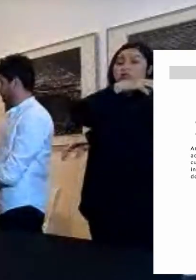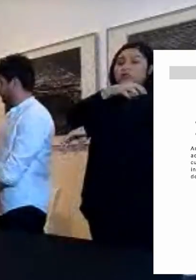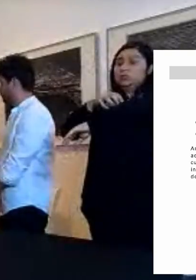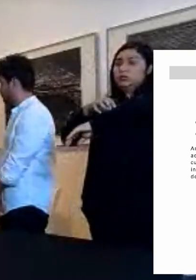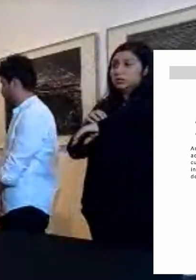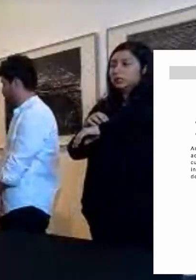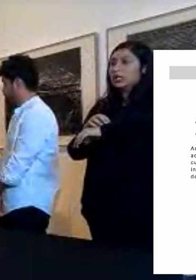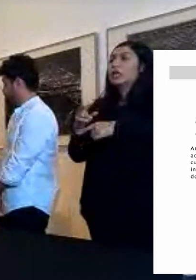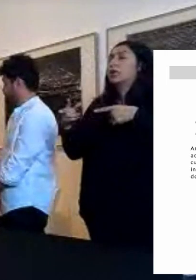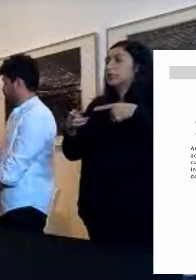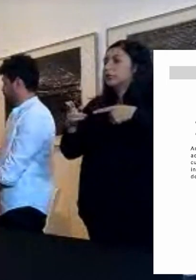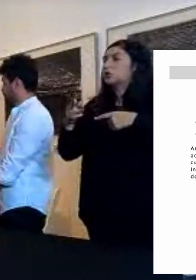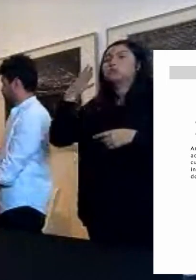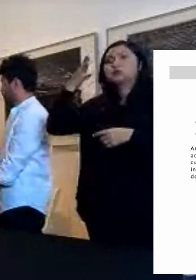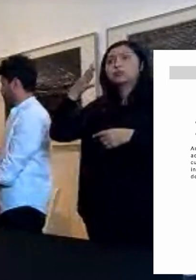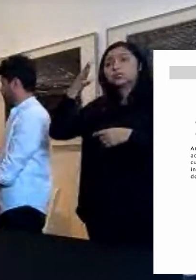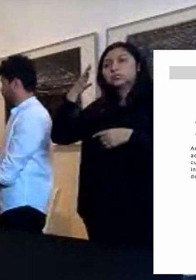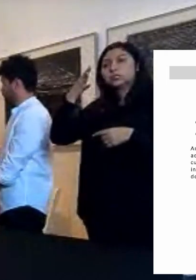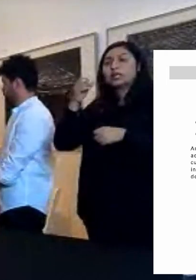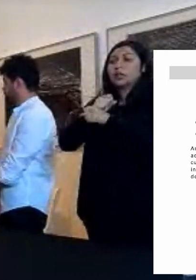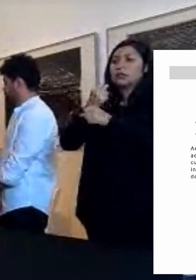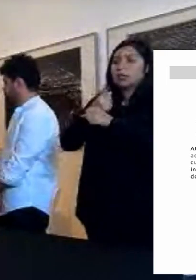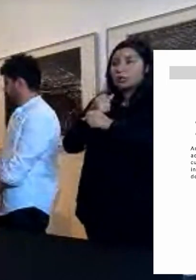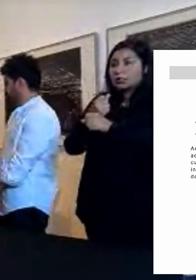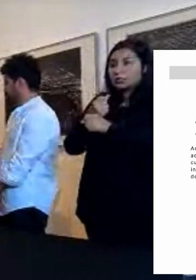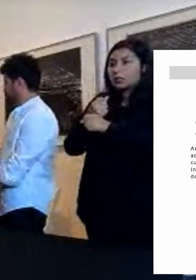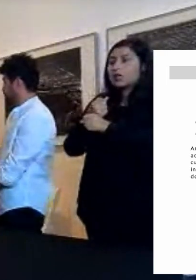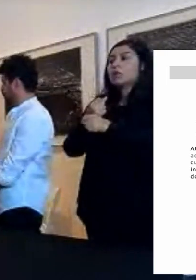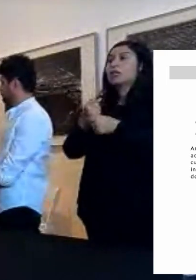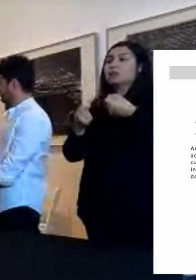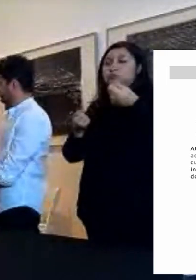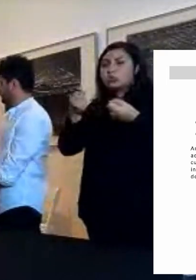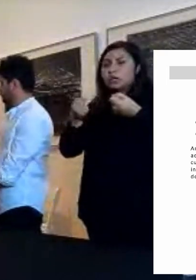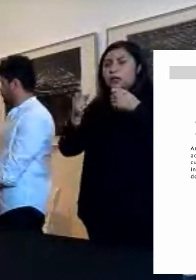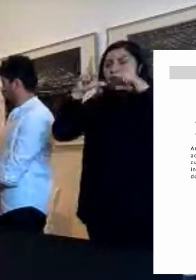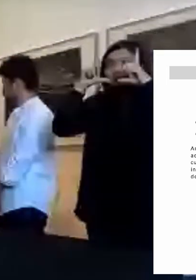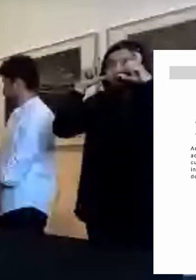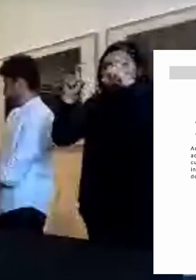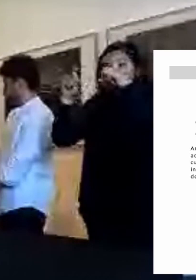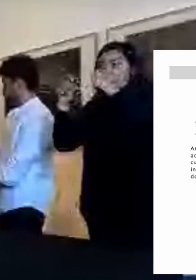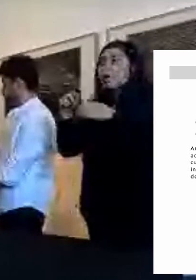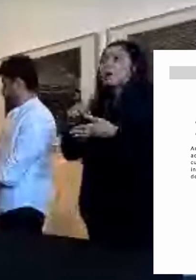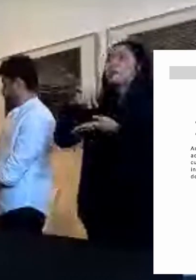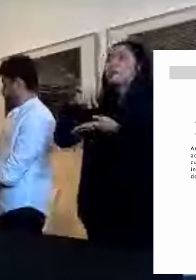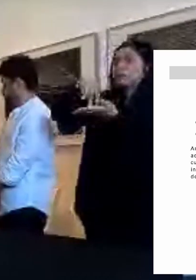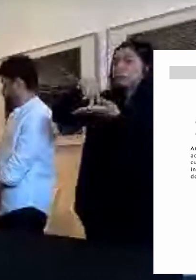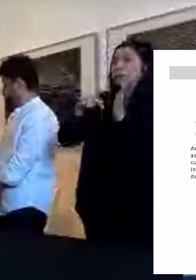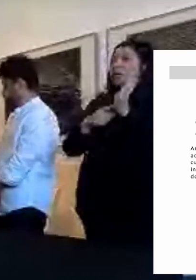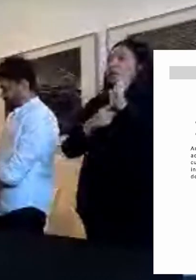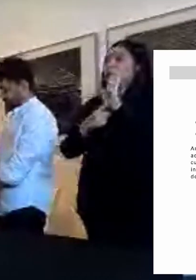exposición, talleres, safaris fotográficos, cobertura de prensa nacional e internacional, posicionamiento, vitrina para